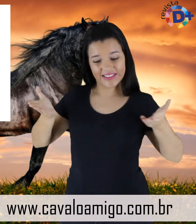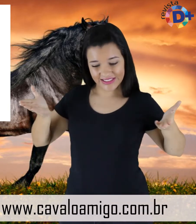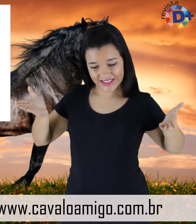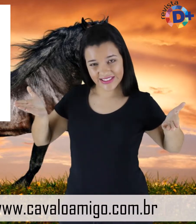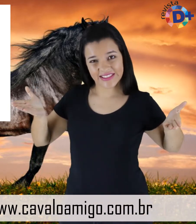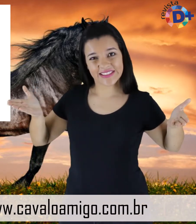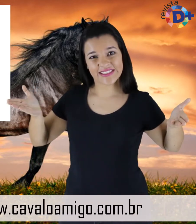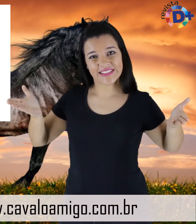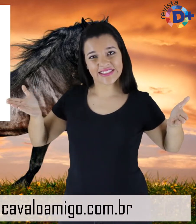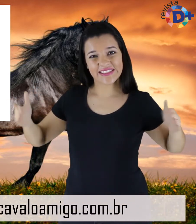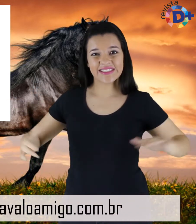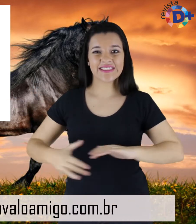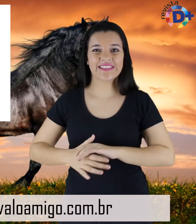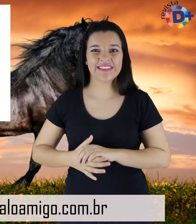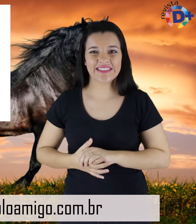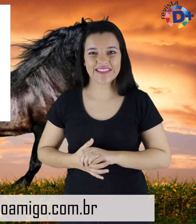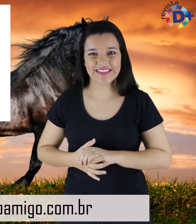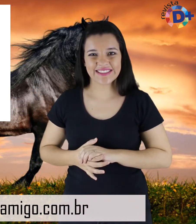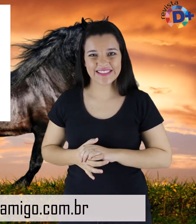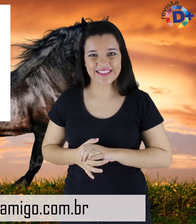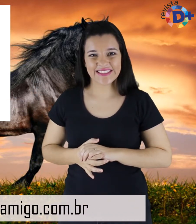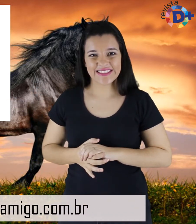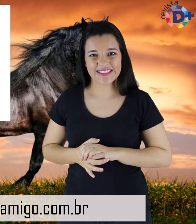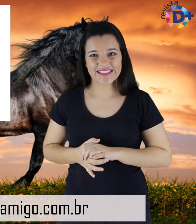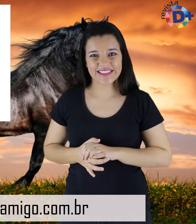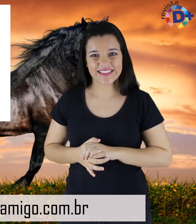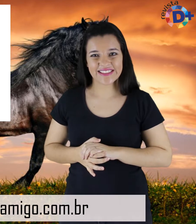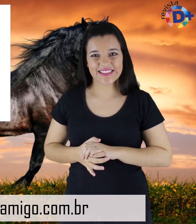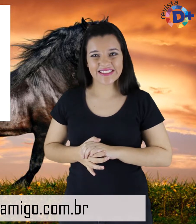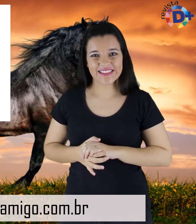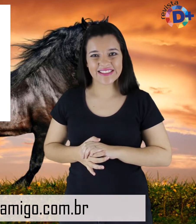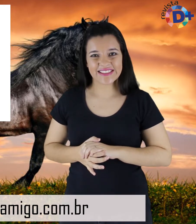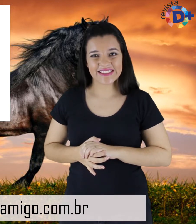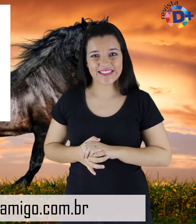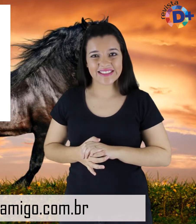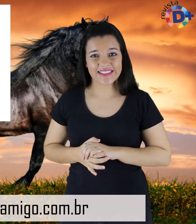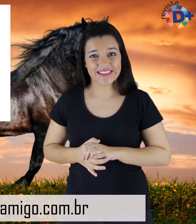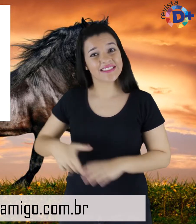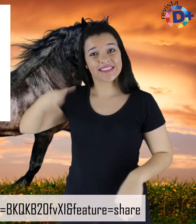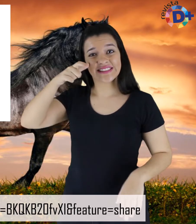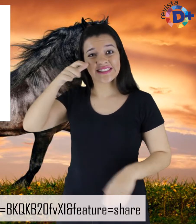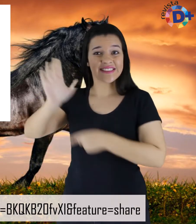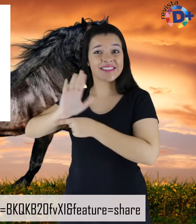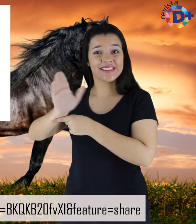www.kaleme.com amigo ponto com.br veja o vídeo do projeto equoterapia